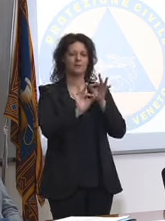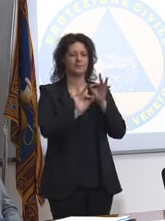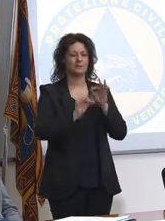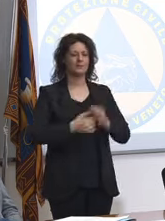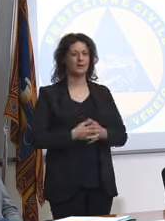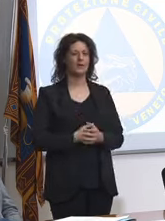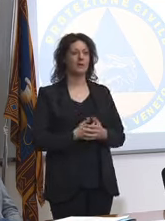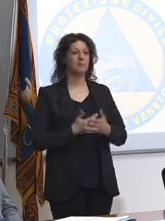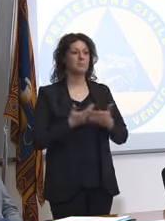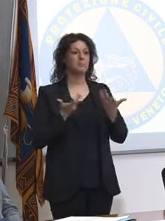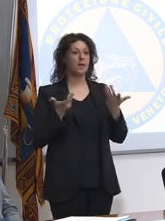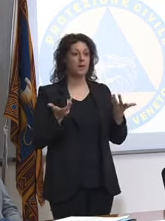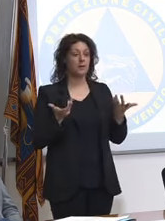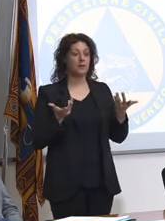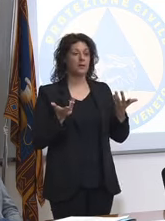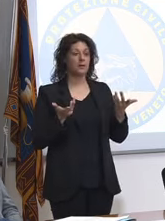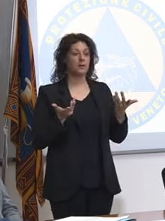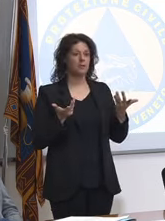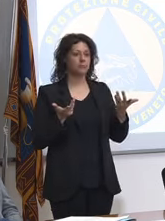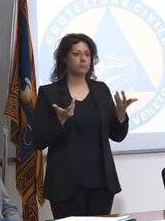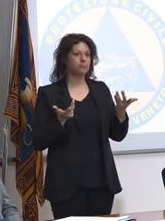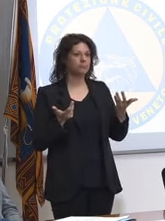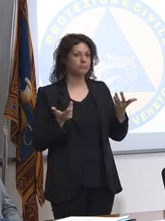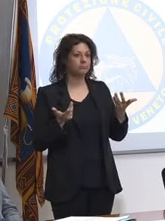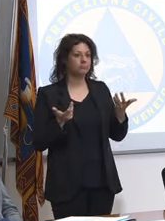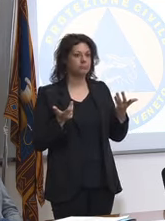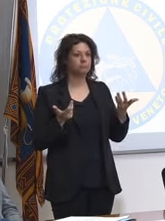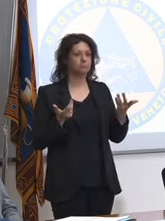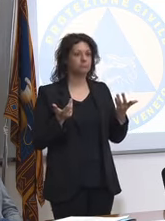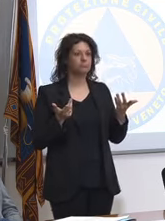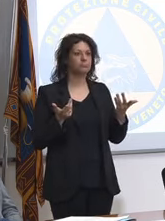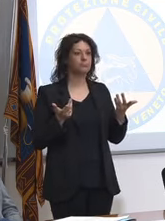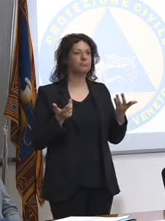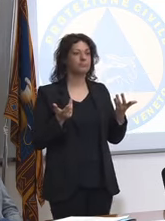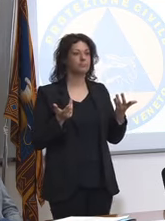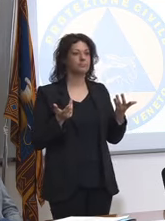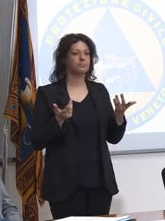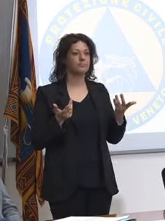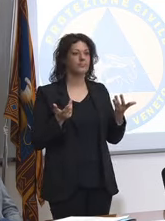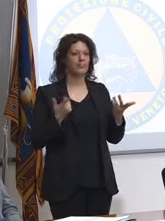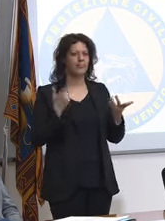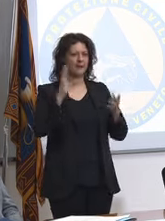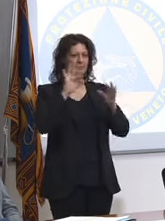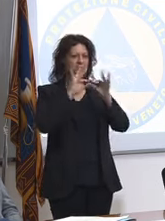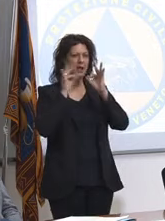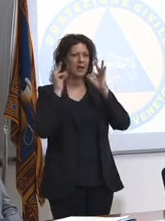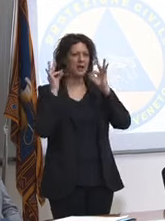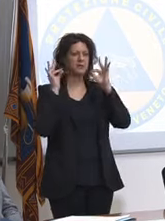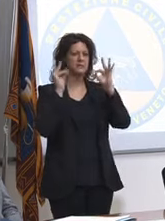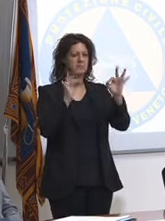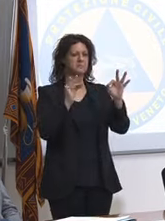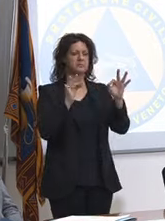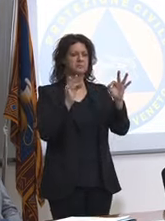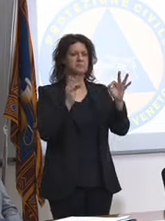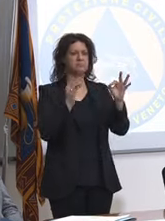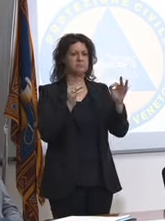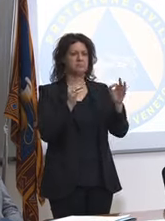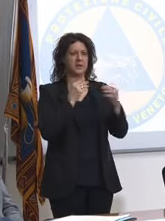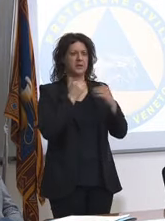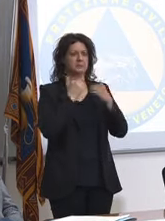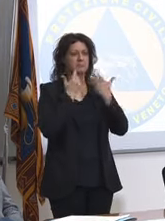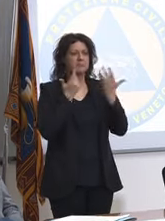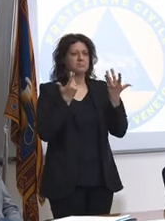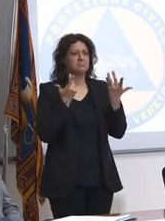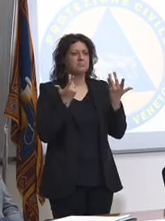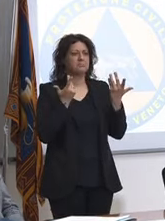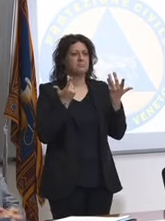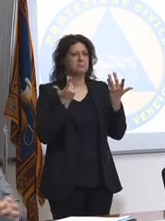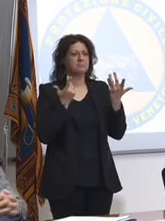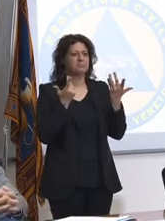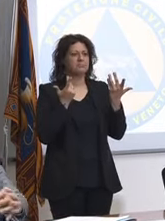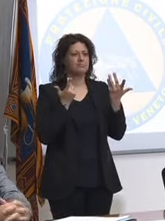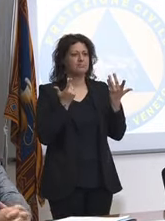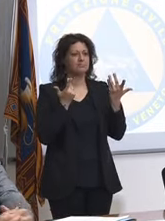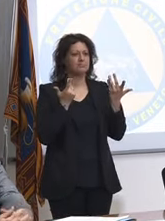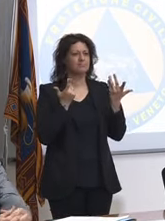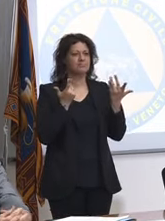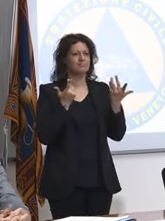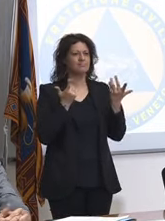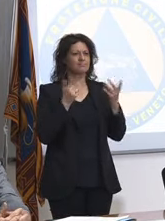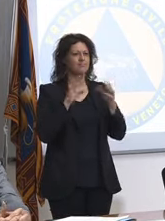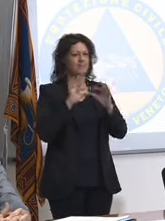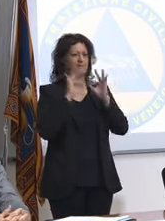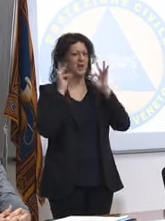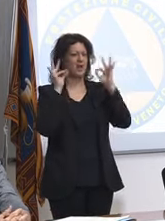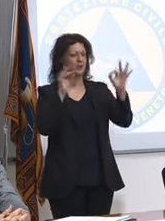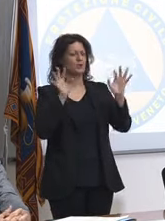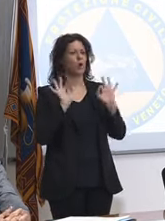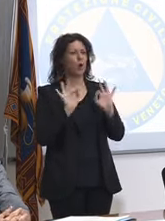Però, insomma, mi sembra un po' insomma, gratuita, ecco, mi sembra gratuita questo tipo